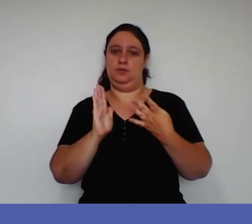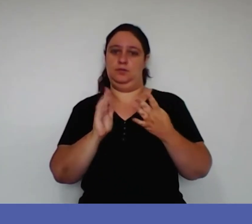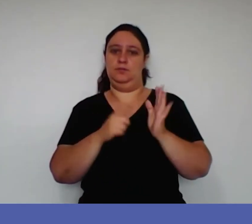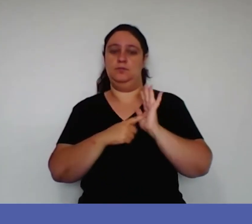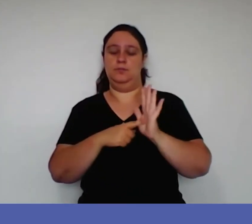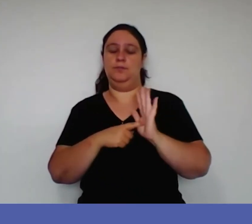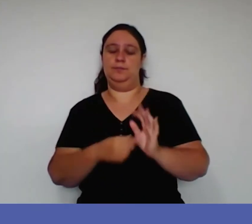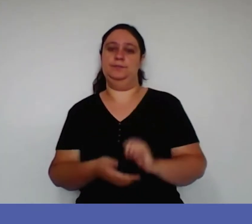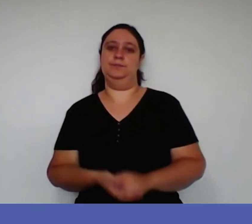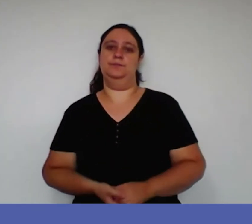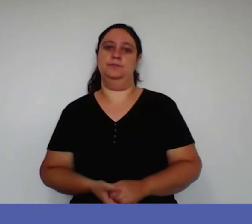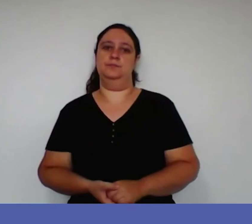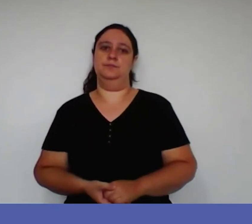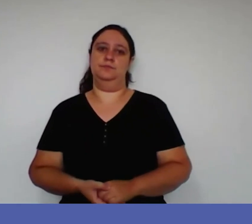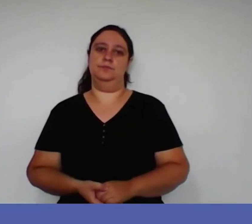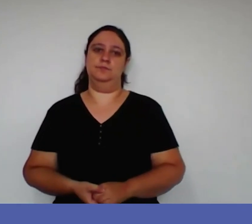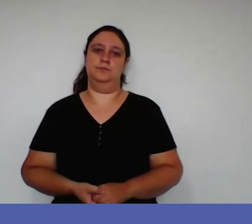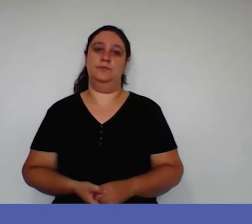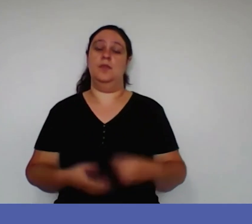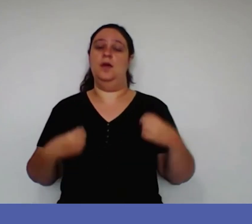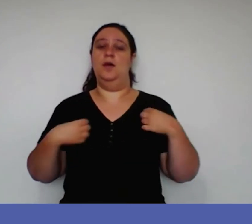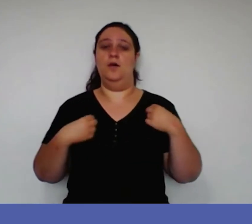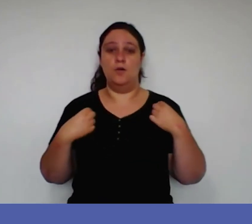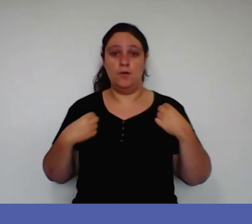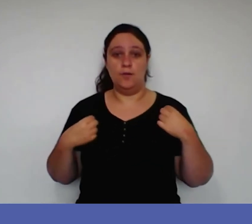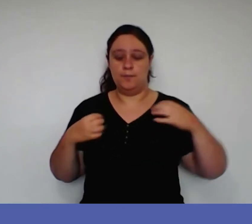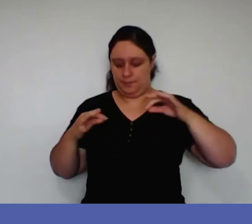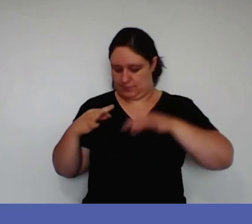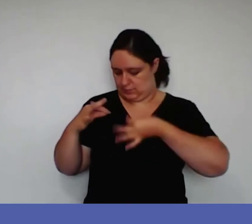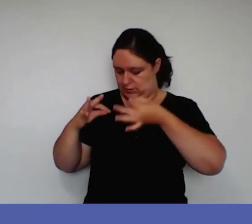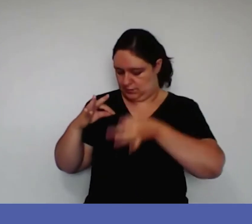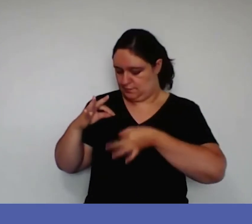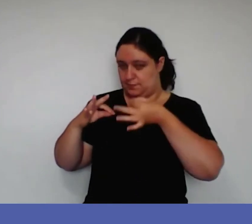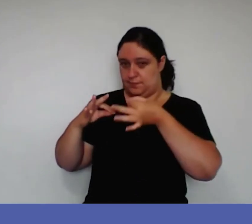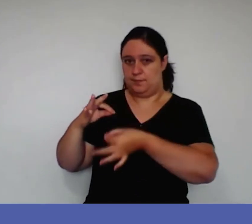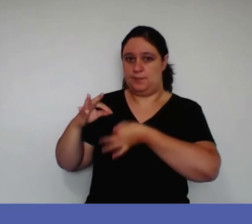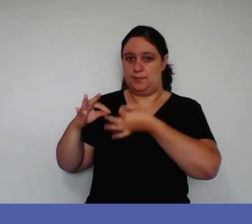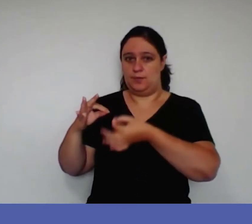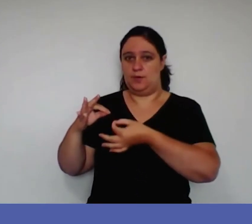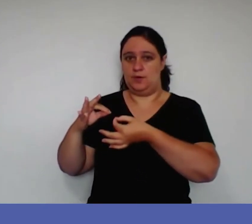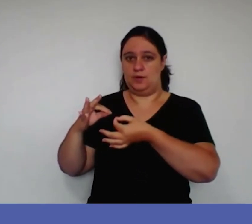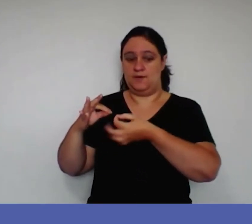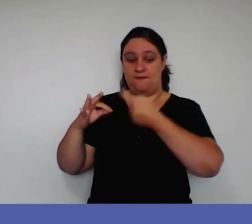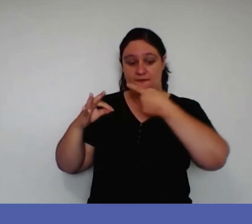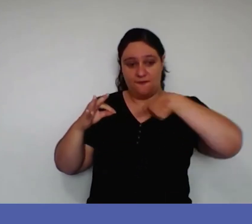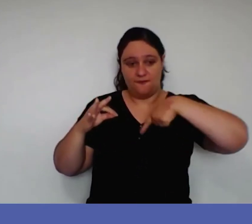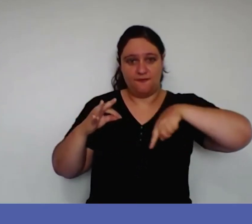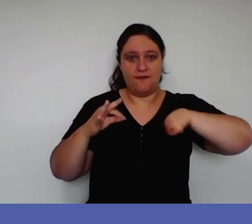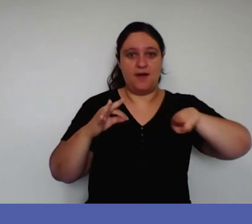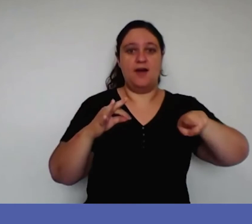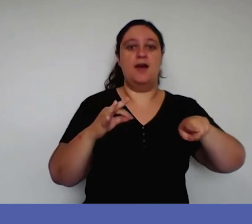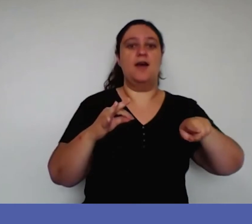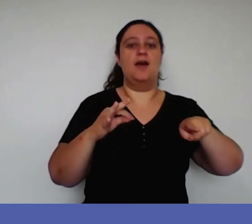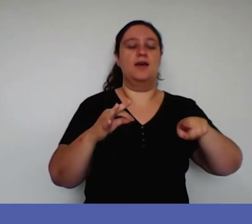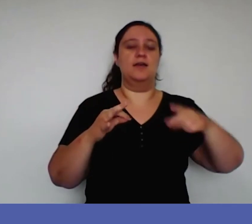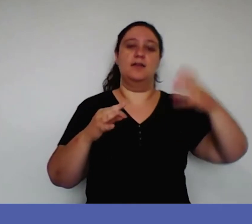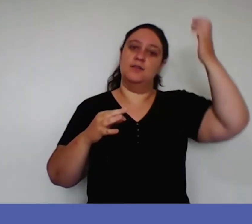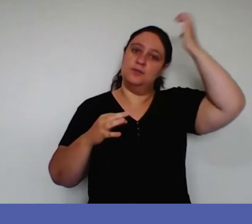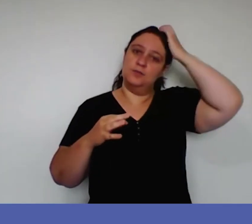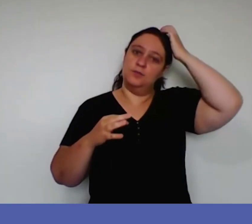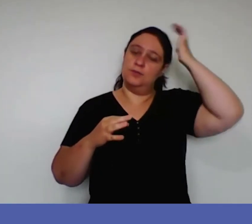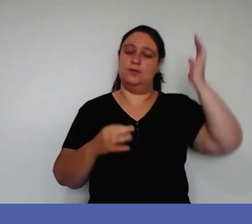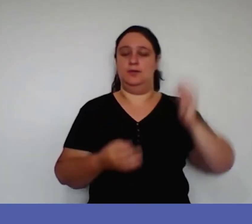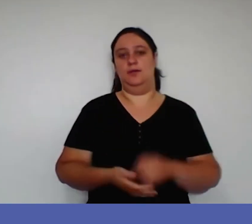roupagens bordadas conduzem-na perante o rei. Agora chegou a hora de conduzir essa